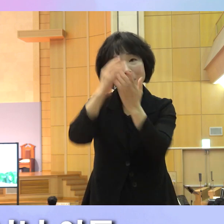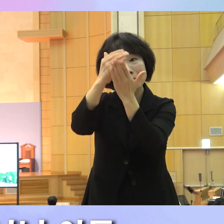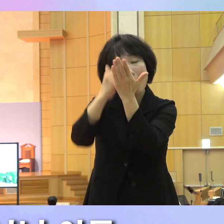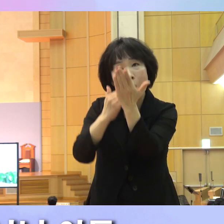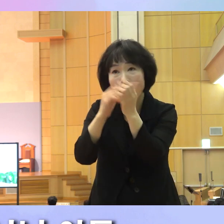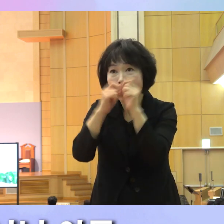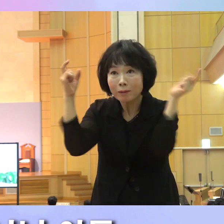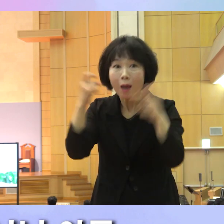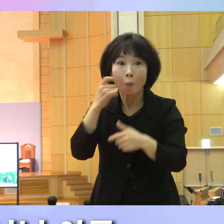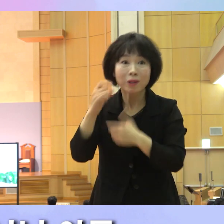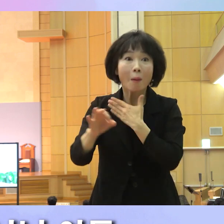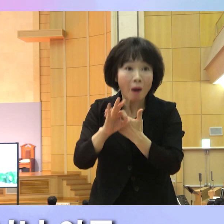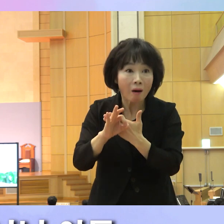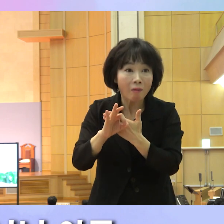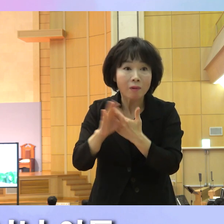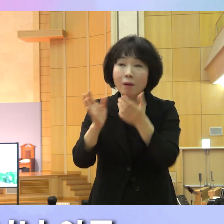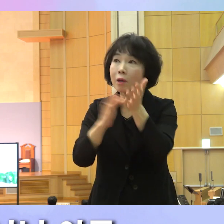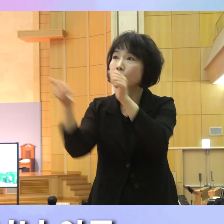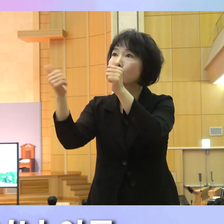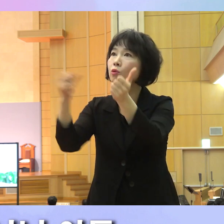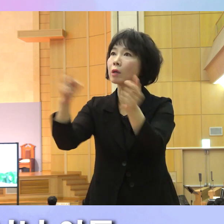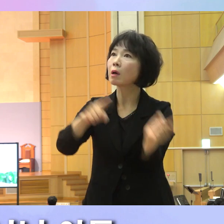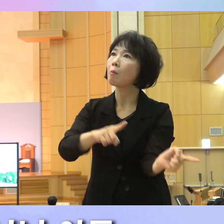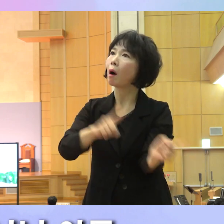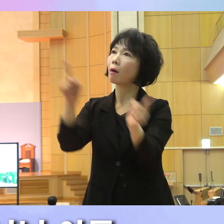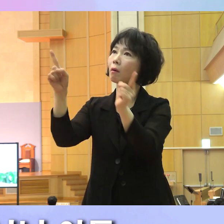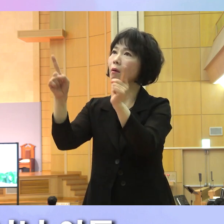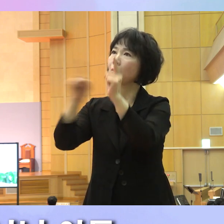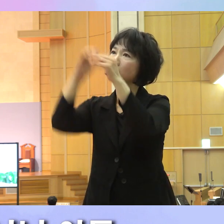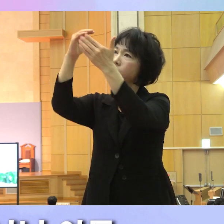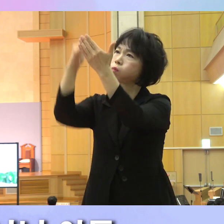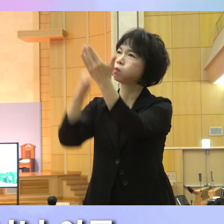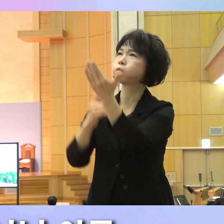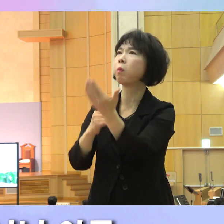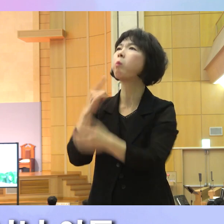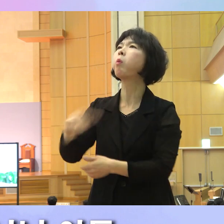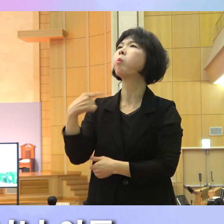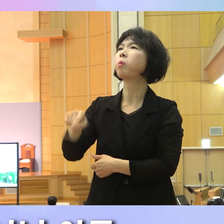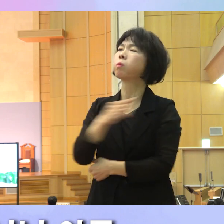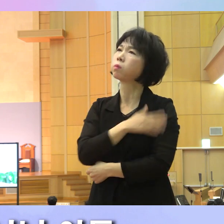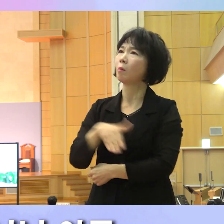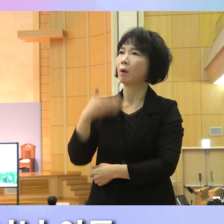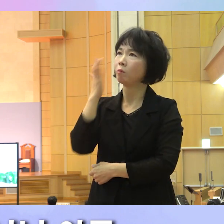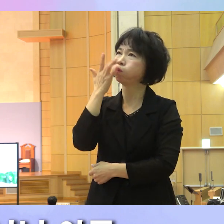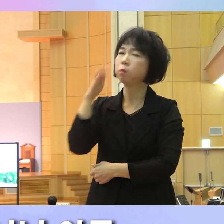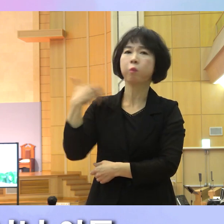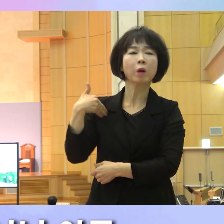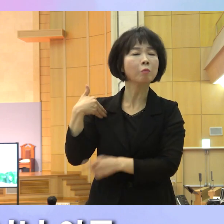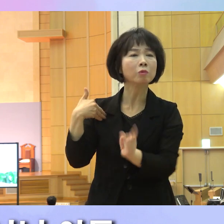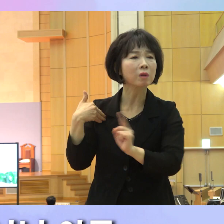되면, 예수님이 죽었다 살아난 이 말씀을 모르면 제자들도